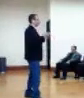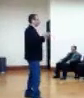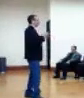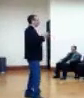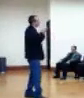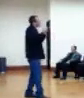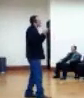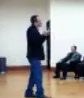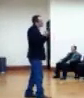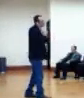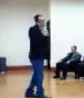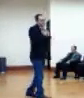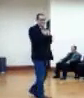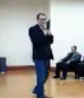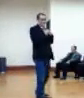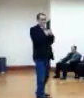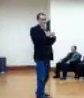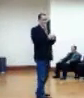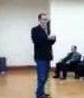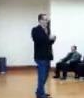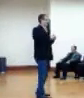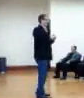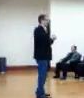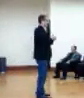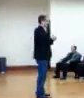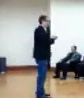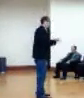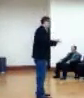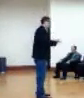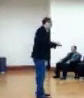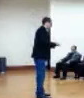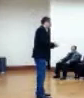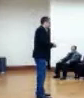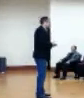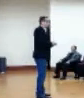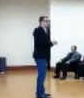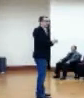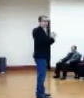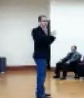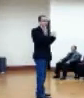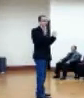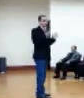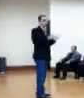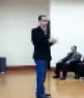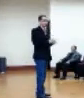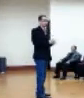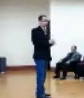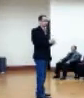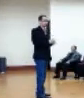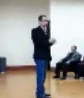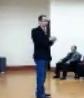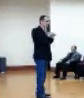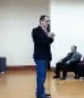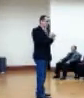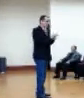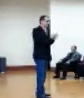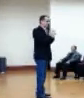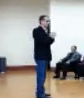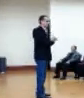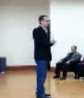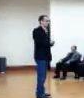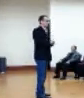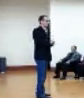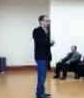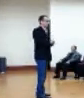representaría como docentes, el poder atender a estos chicos, no, estás en un grave error. Es una pauta nada más. Es una pauta ya